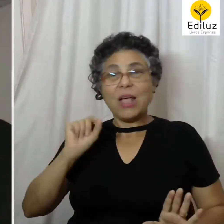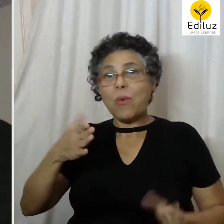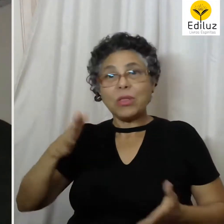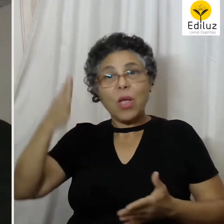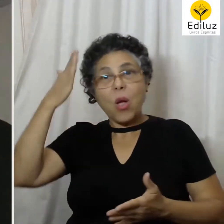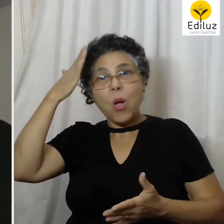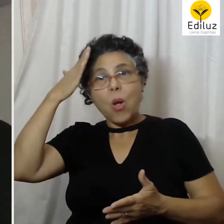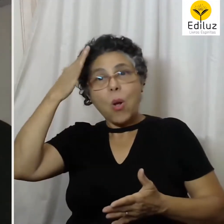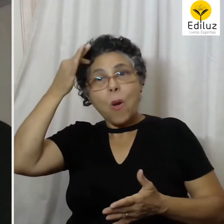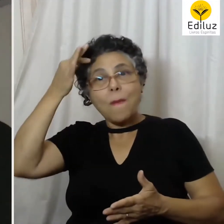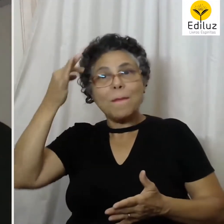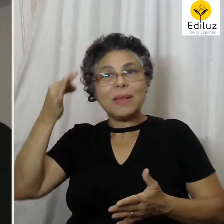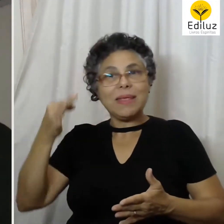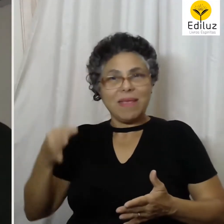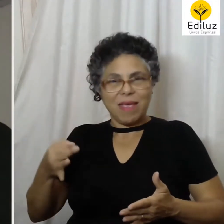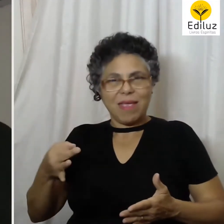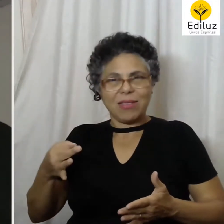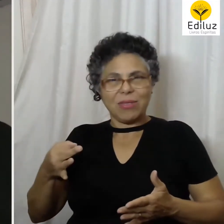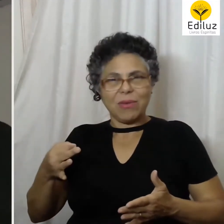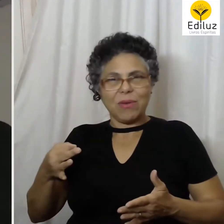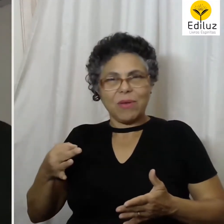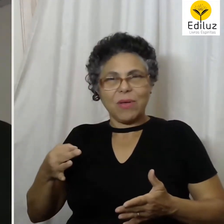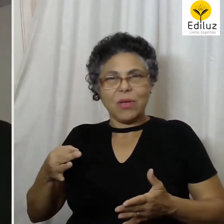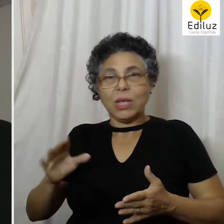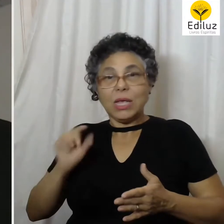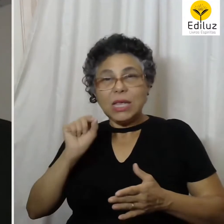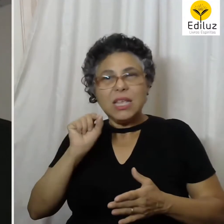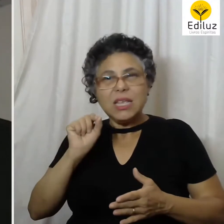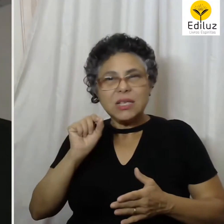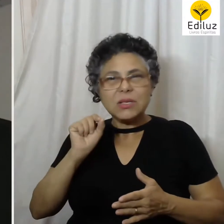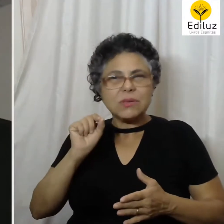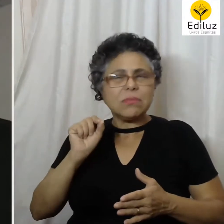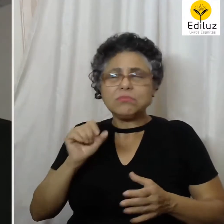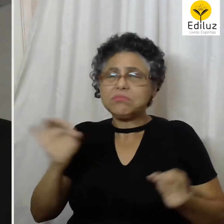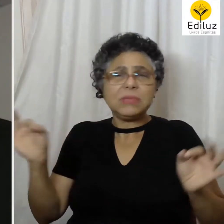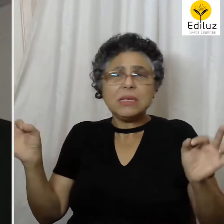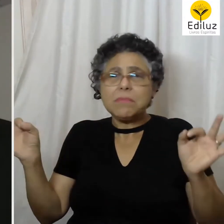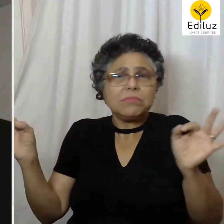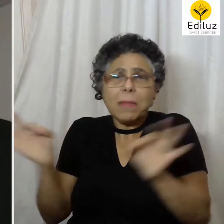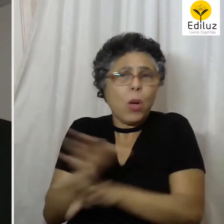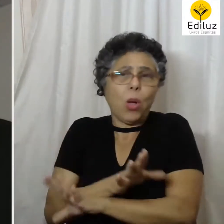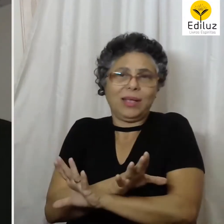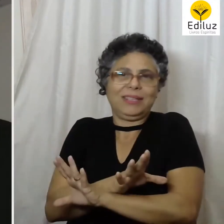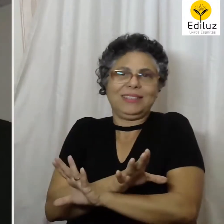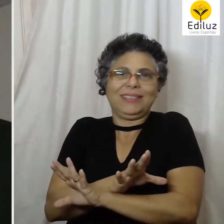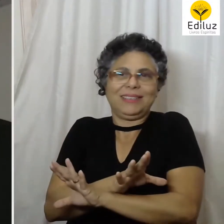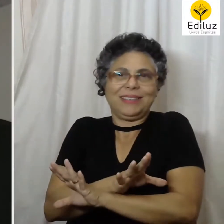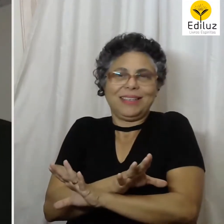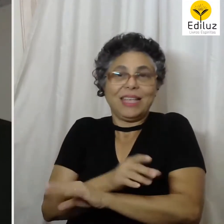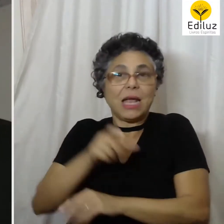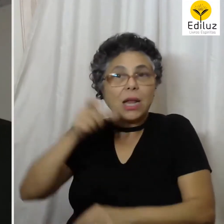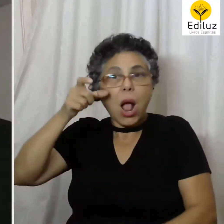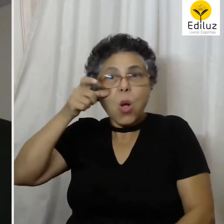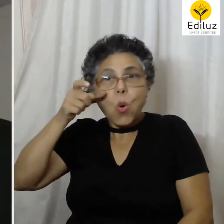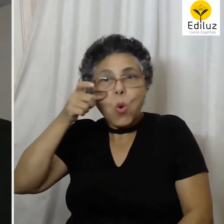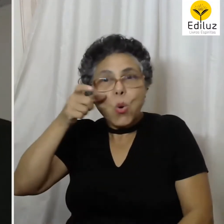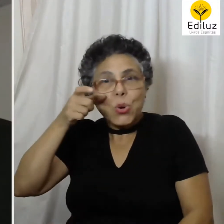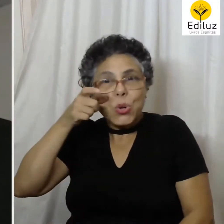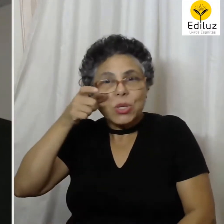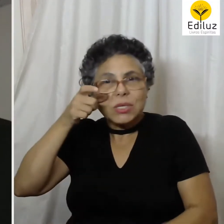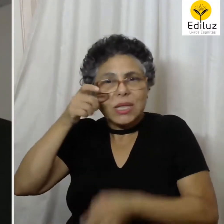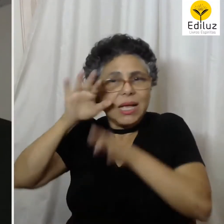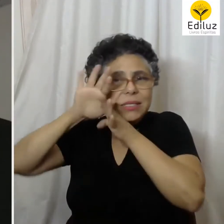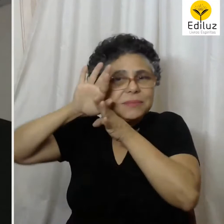com a finalidade precisa nos bastar e aquietar as curiosidades que não